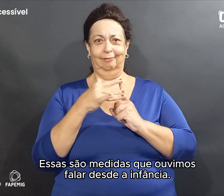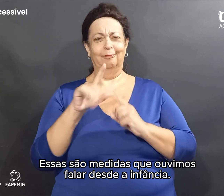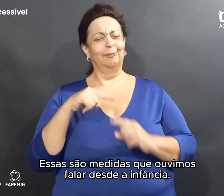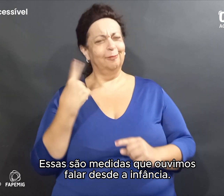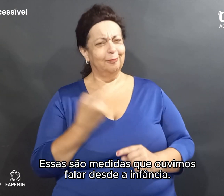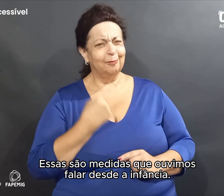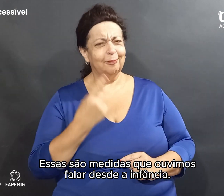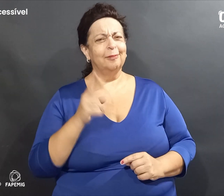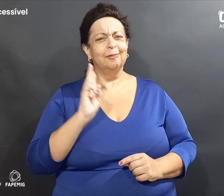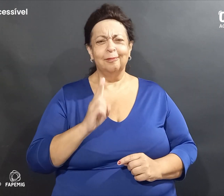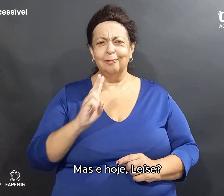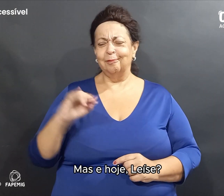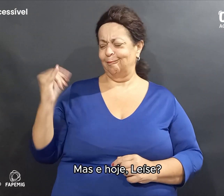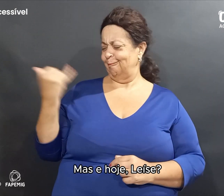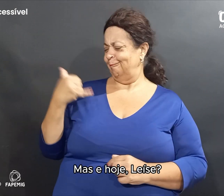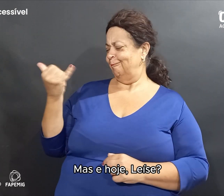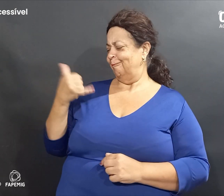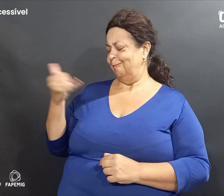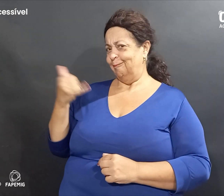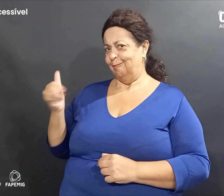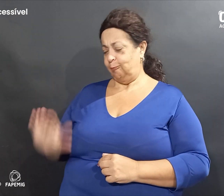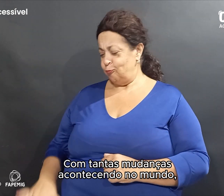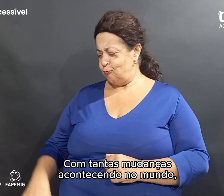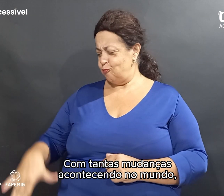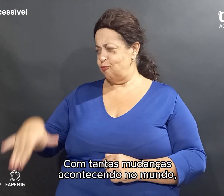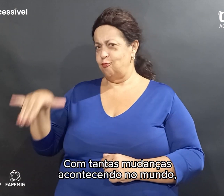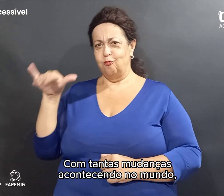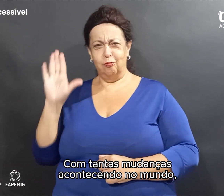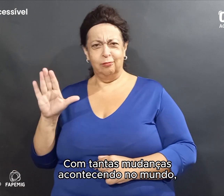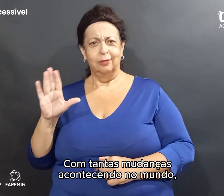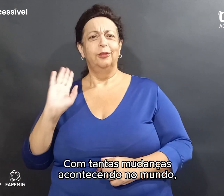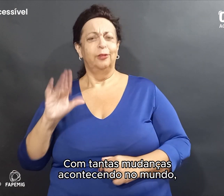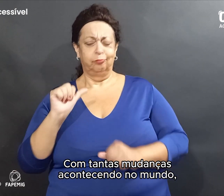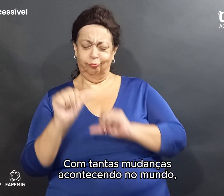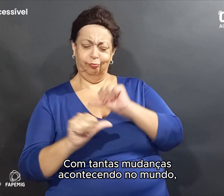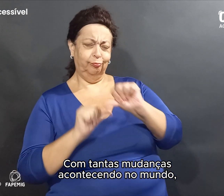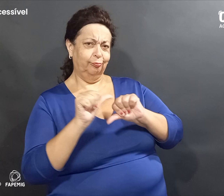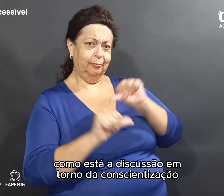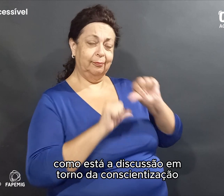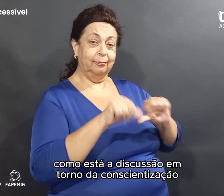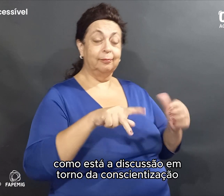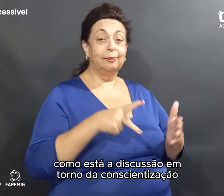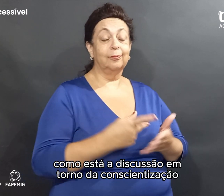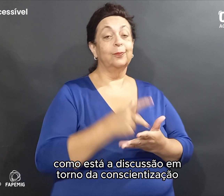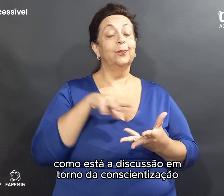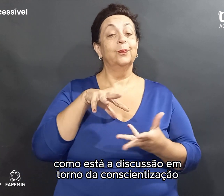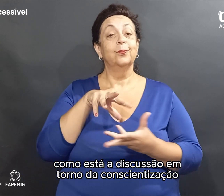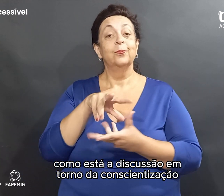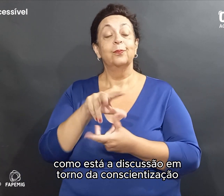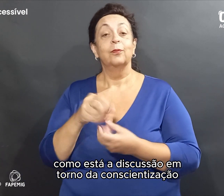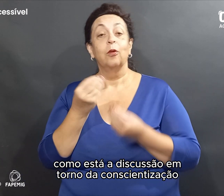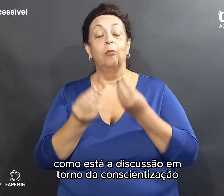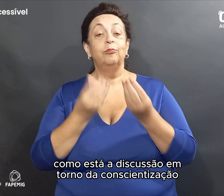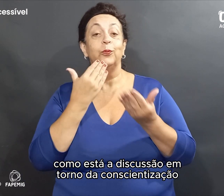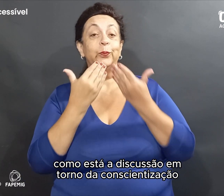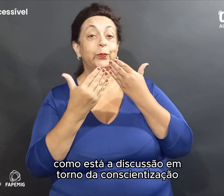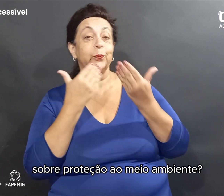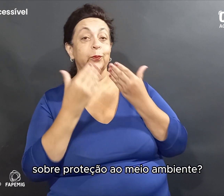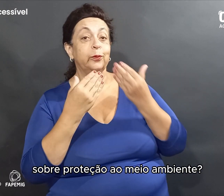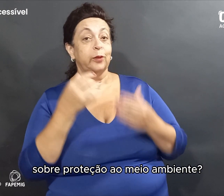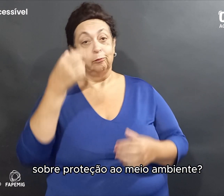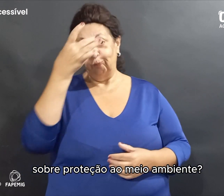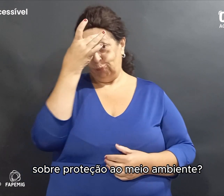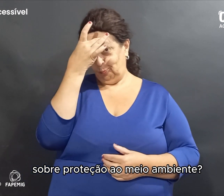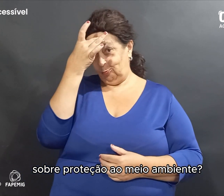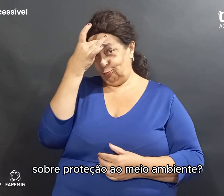falar desde a infância. Mas e hoje, Leíse? Com tantas mudanças acontecendo no mundo, como está a discussão em torno da conscientização